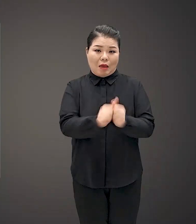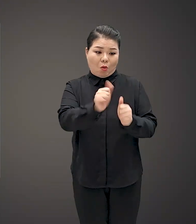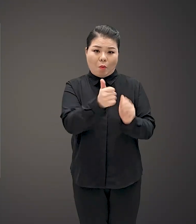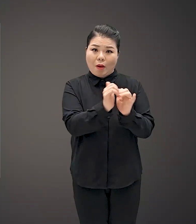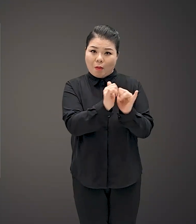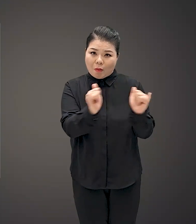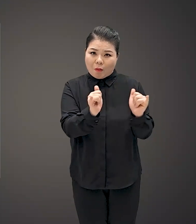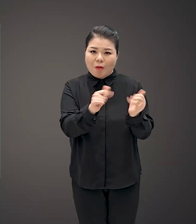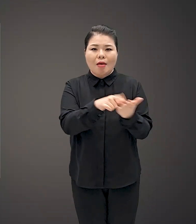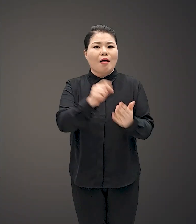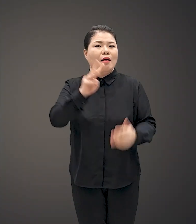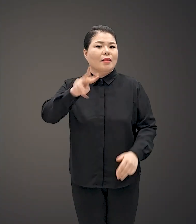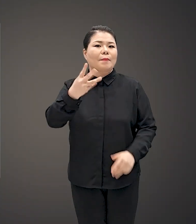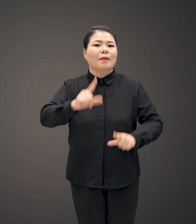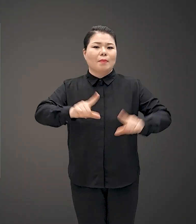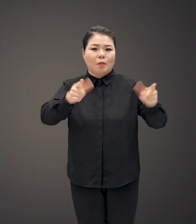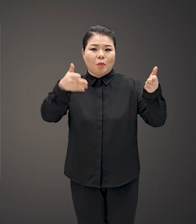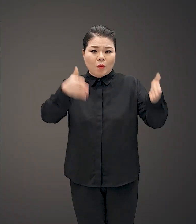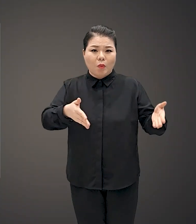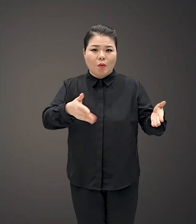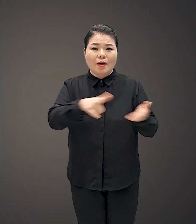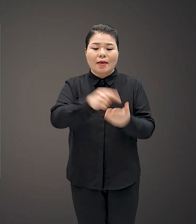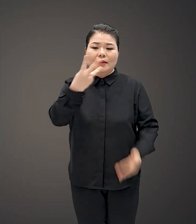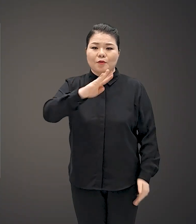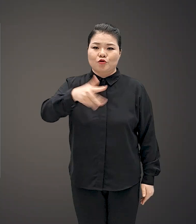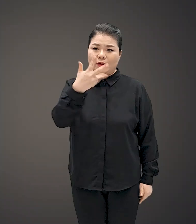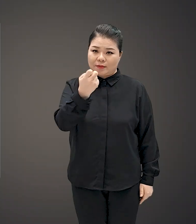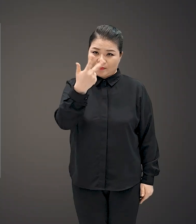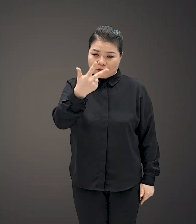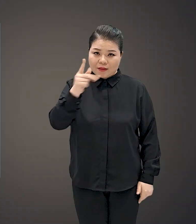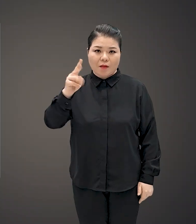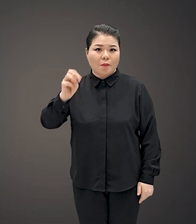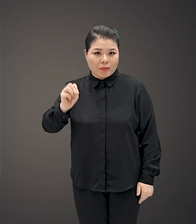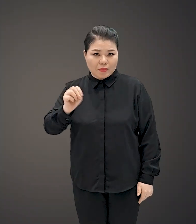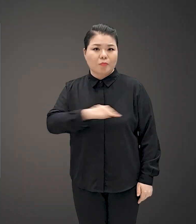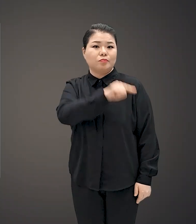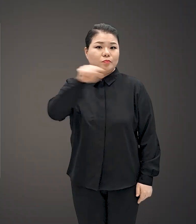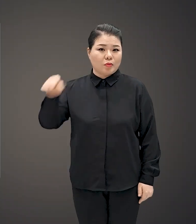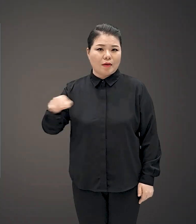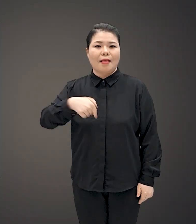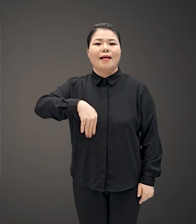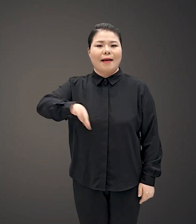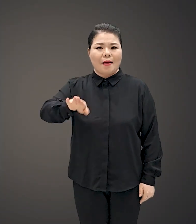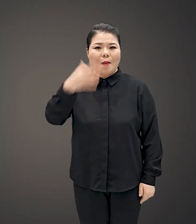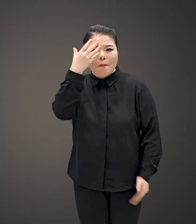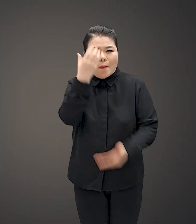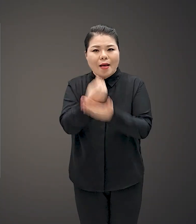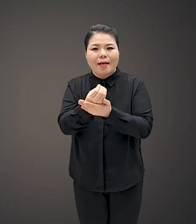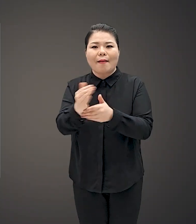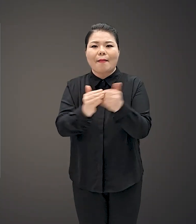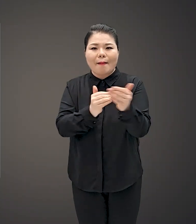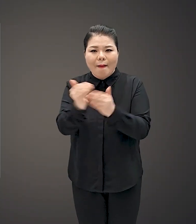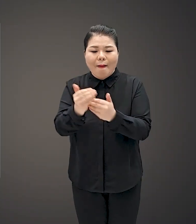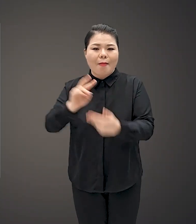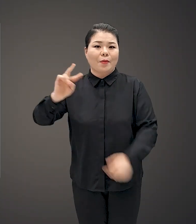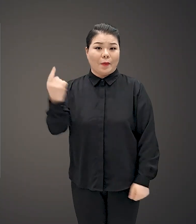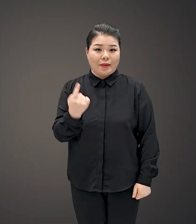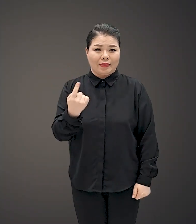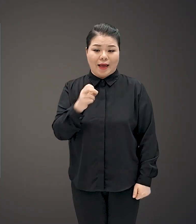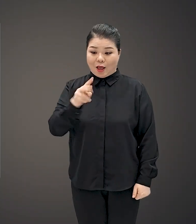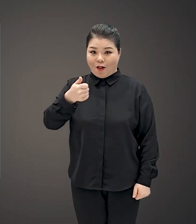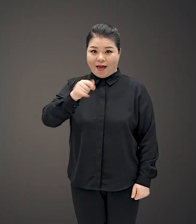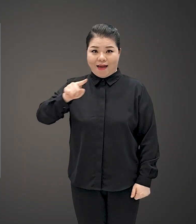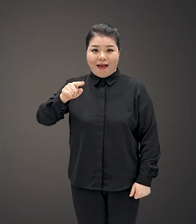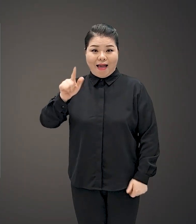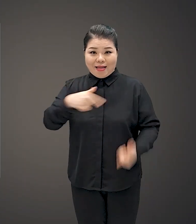500사내가 302일 동안 1만 리를 함께한 여행. 갔노라 보았노라 겪었노라 돌아왔노라. 열아일기보다